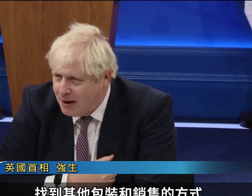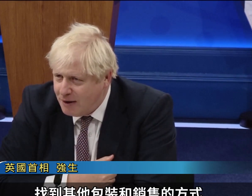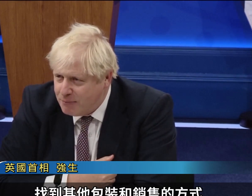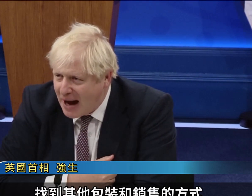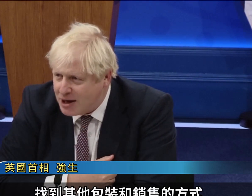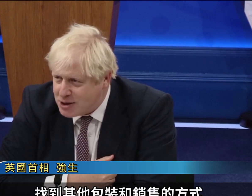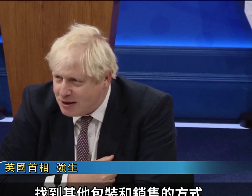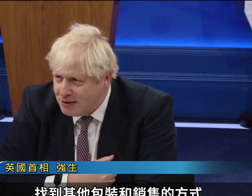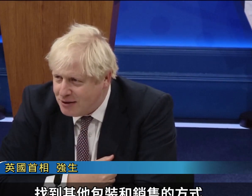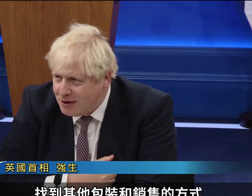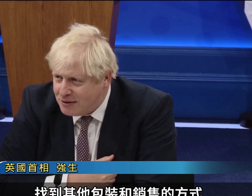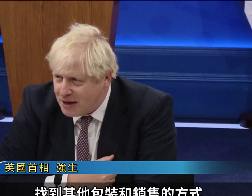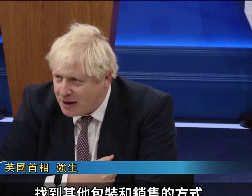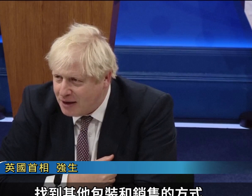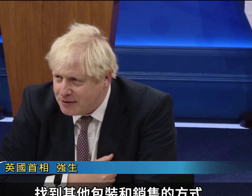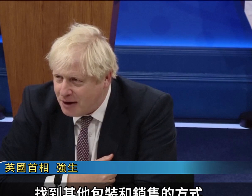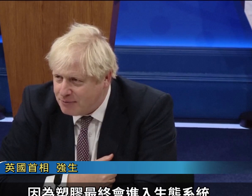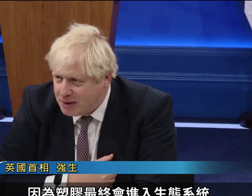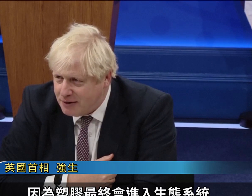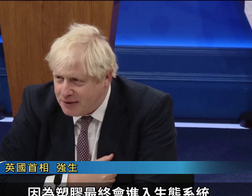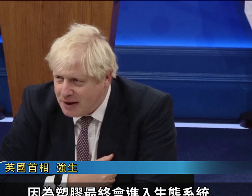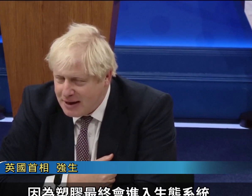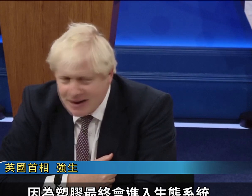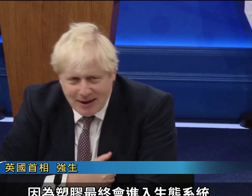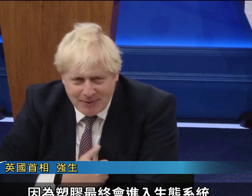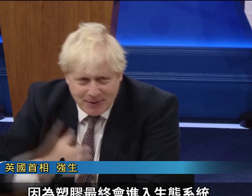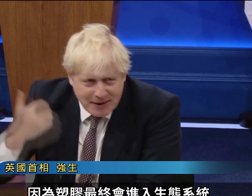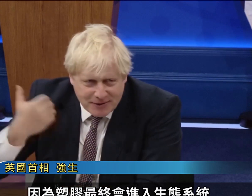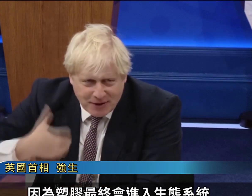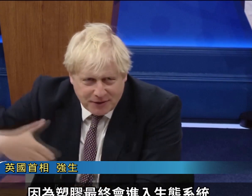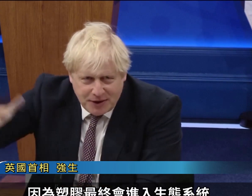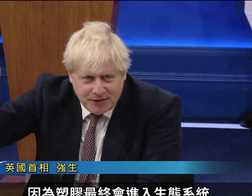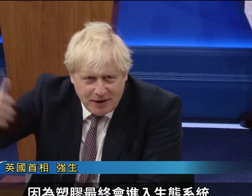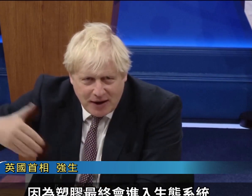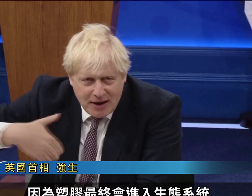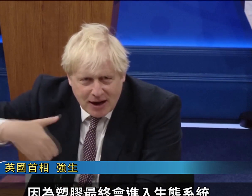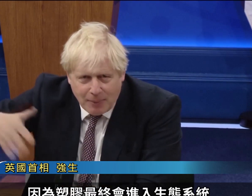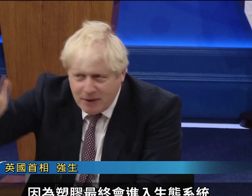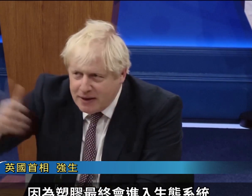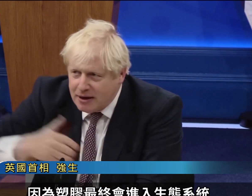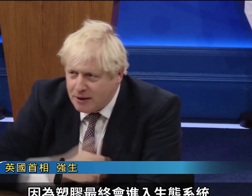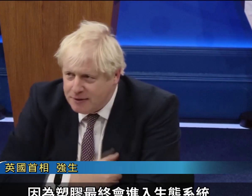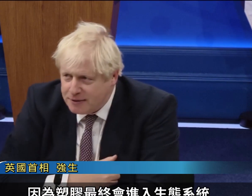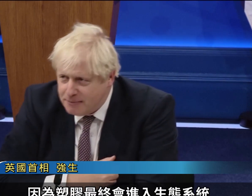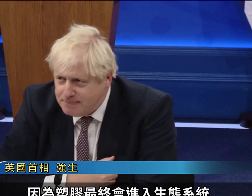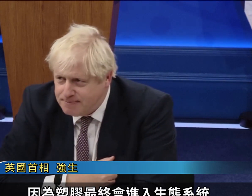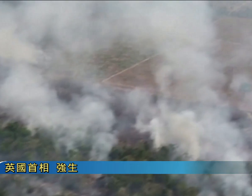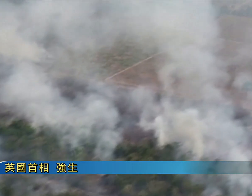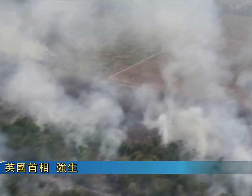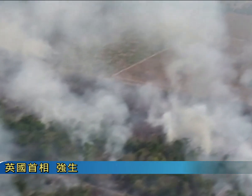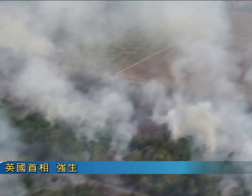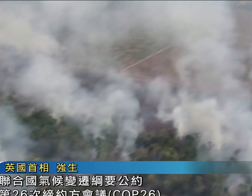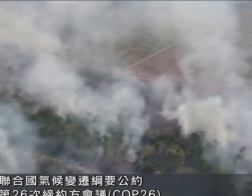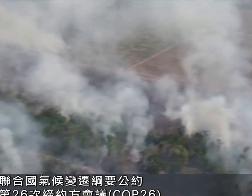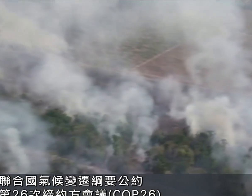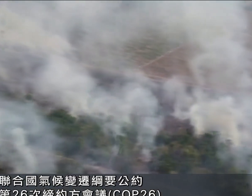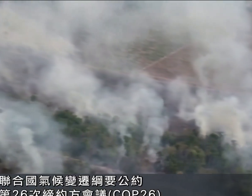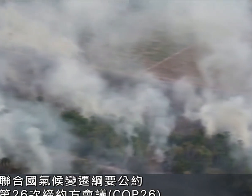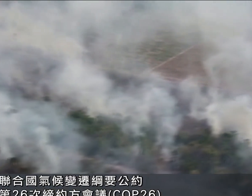of packaging and selling our stuff because it's ending up in the ecosystem. 联合国气候变迁纲要公约